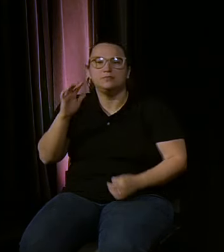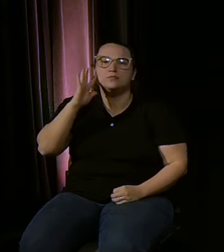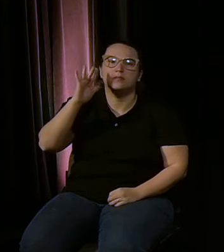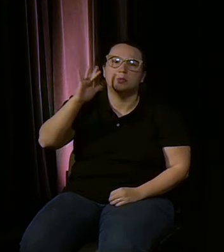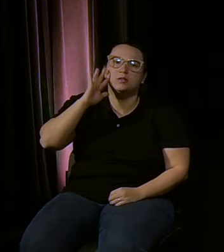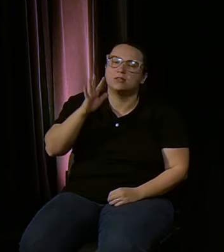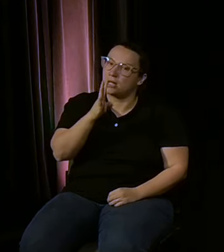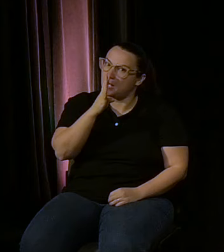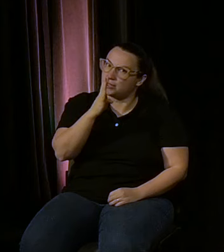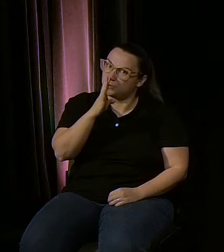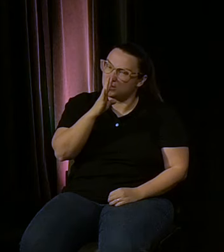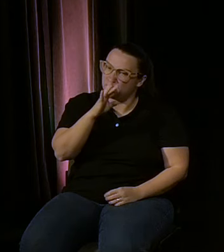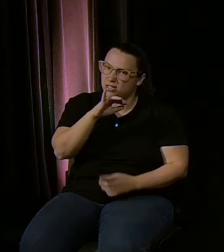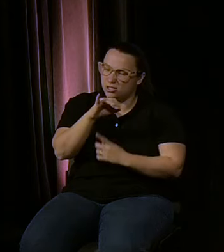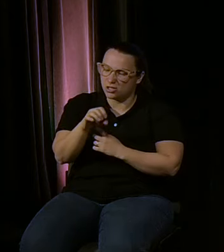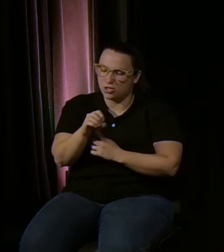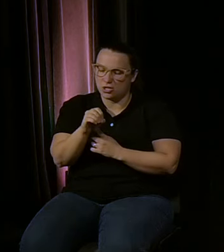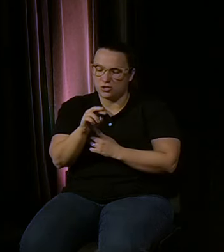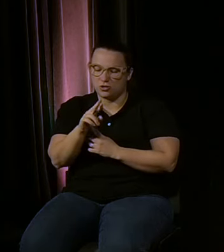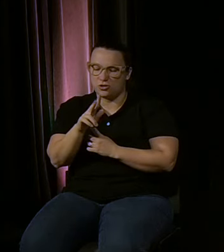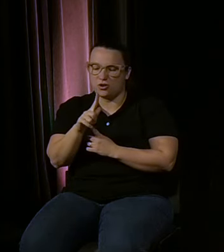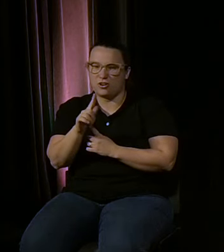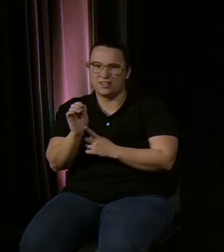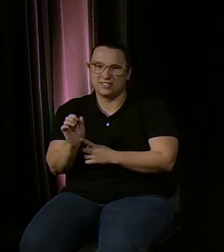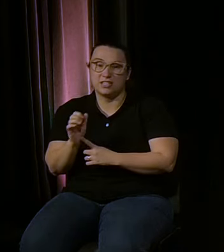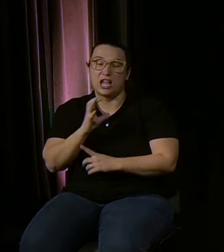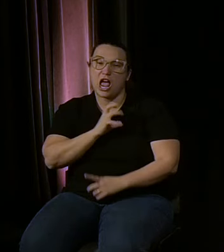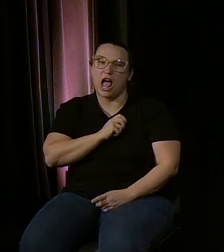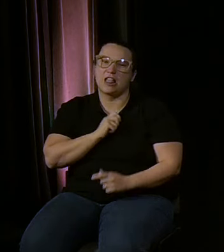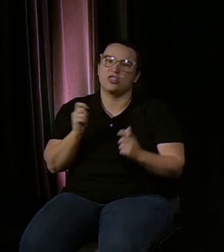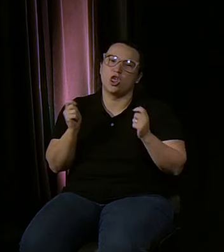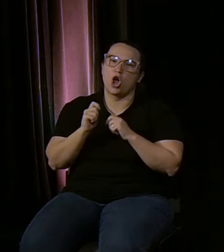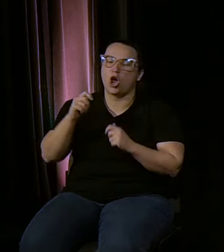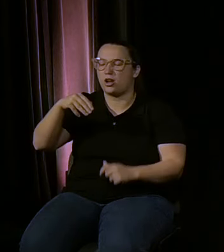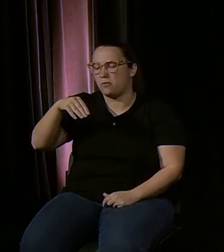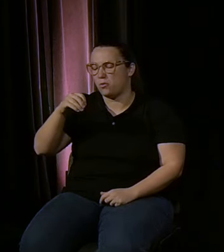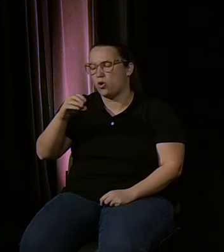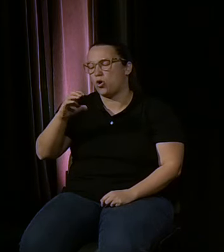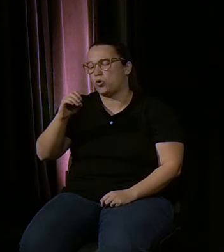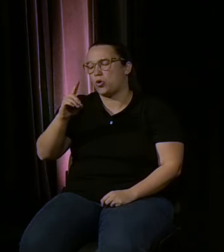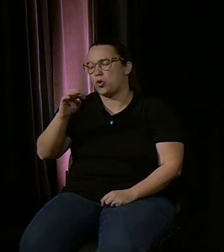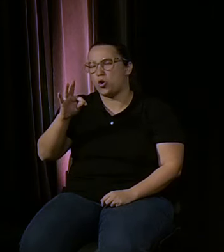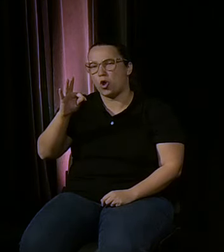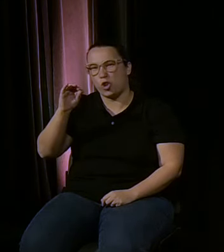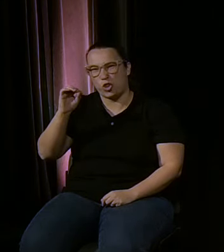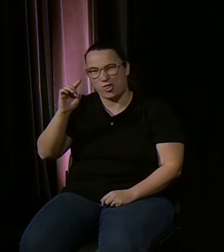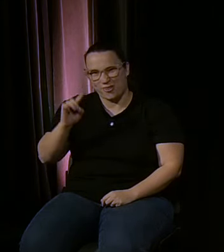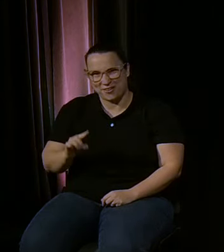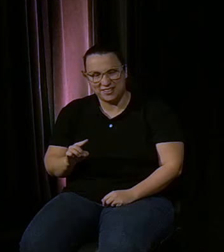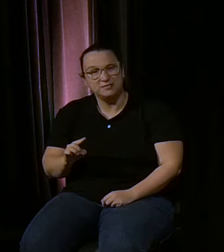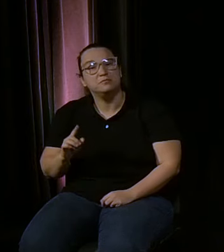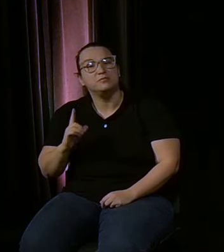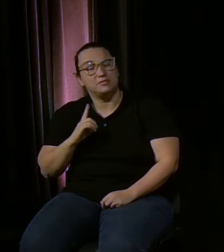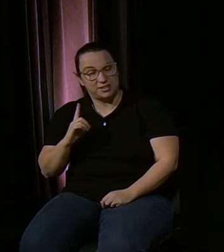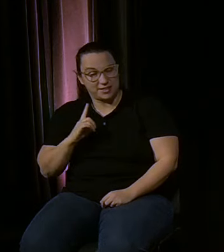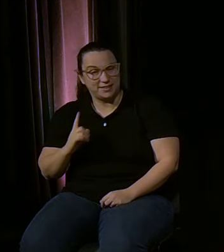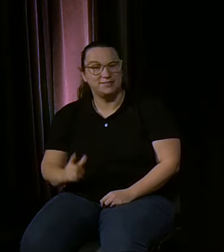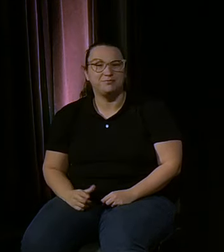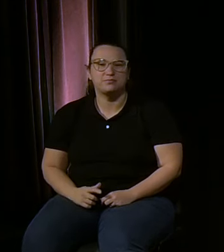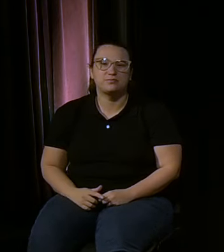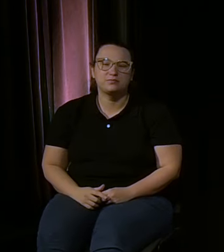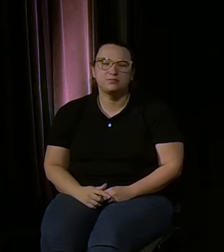que admiram Jorge Benjor, que adoram Bocotó, também tem uma dimensão muito estrangeira.